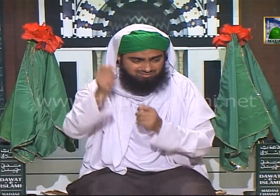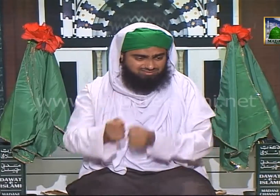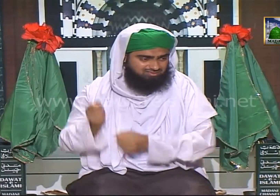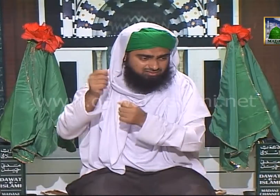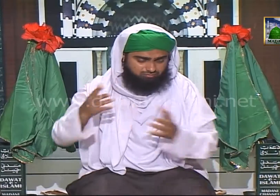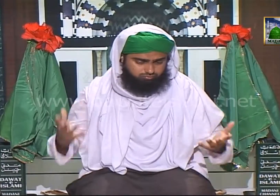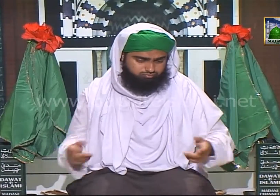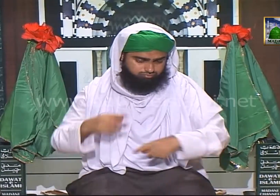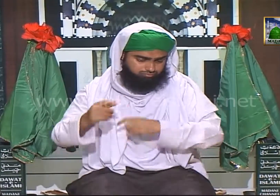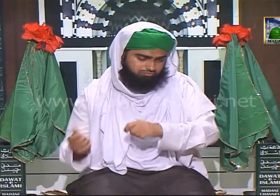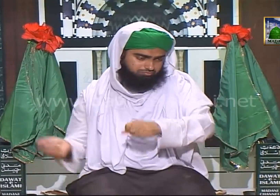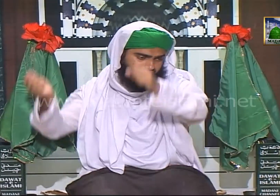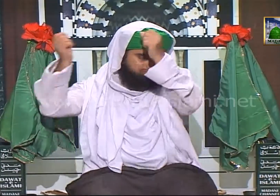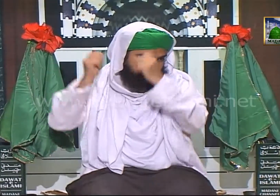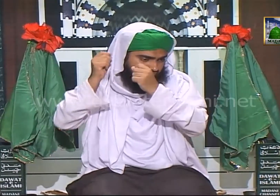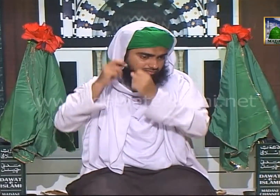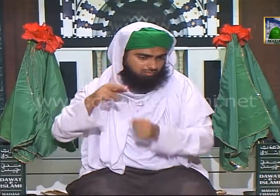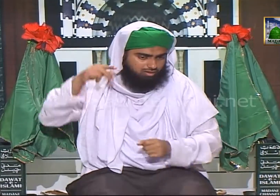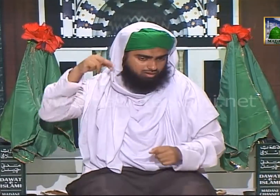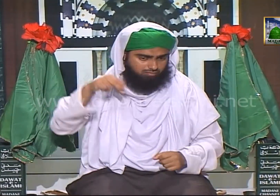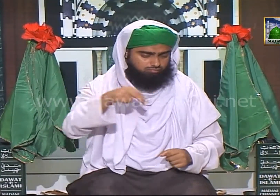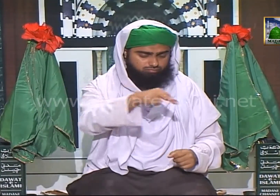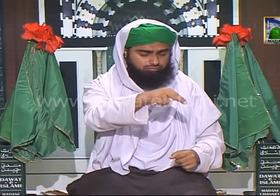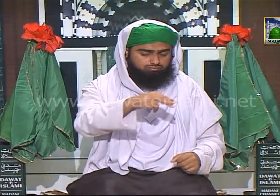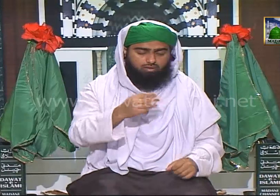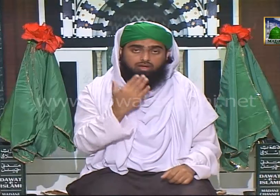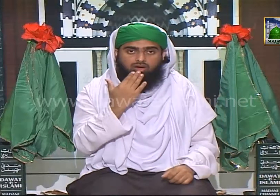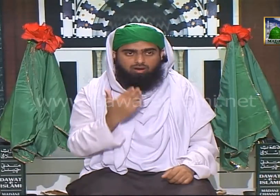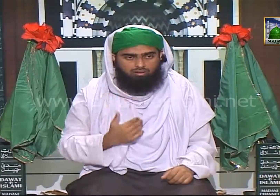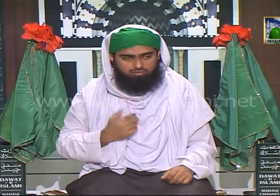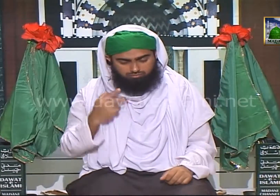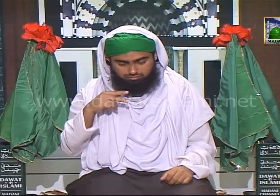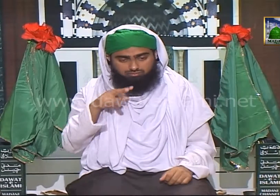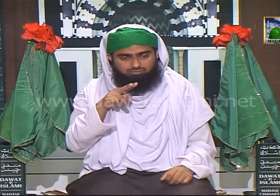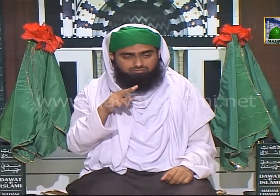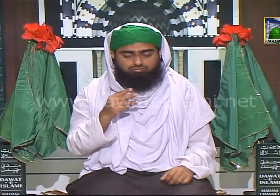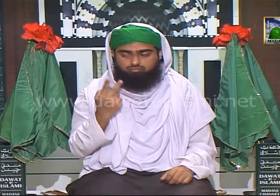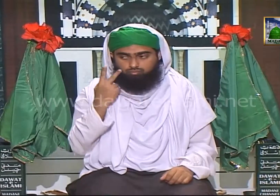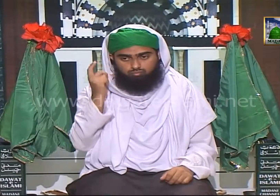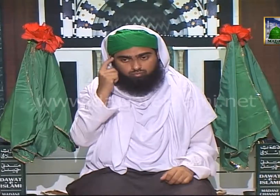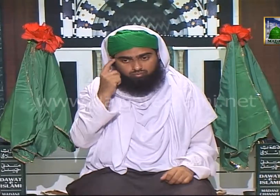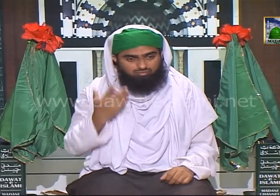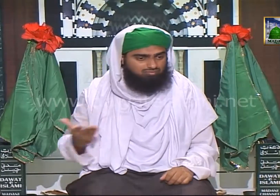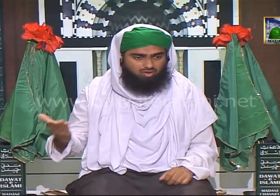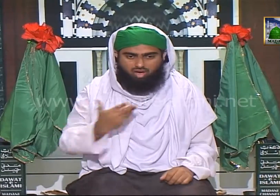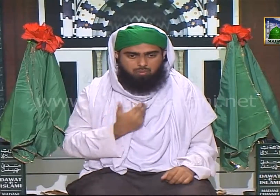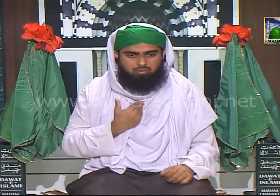دکھا دے، یعنی ٹھیلا جا کر لے کر جا رہا ہو. پوزیشن میں فرق آ جائے، ویلیو ڈاؤن ہو جائے. لوگ کیا لوگ مذاق